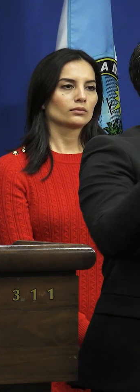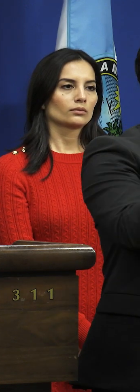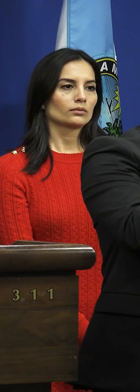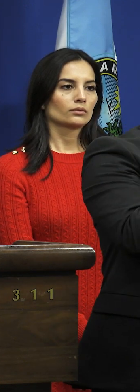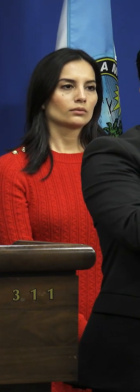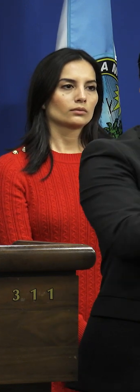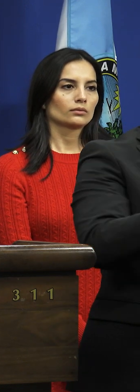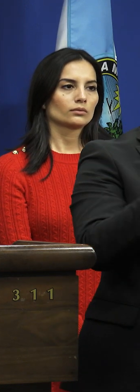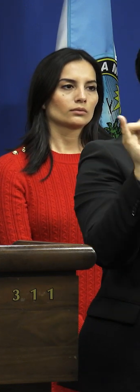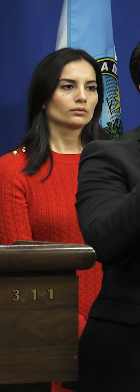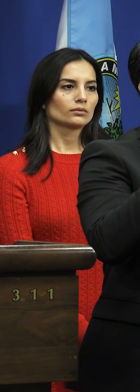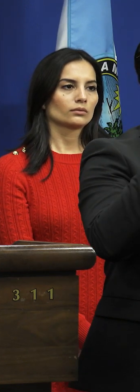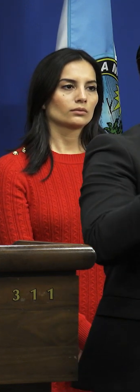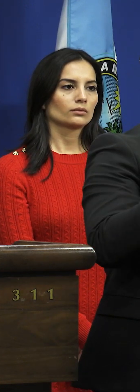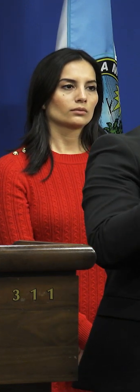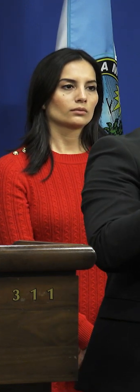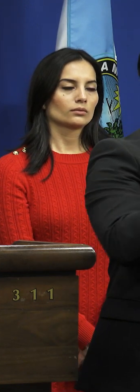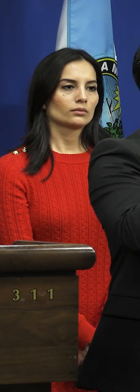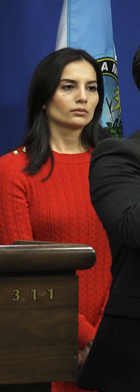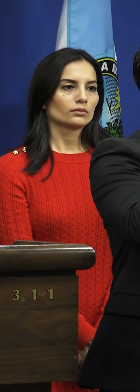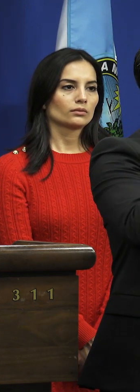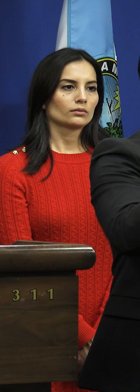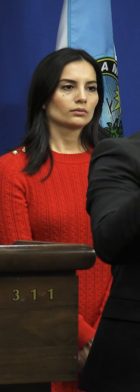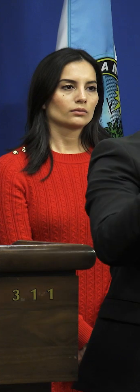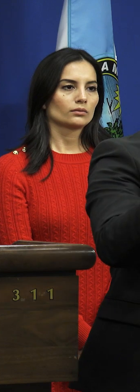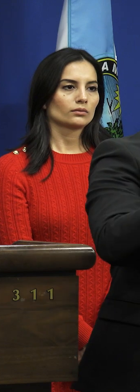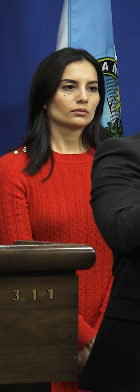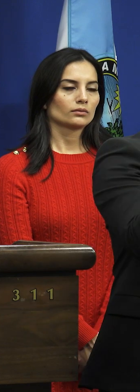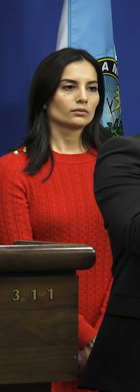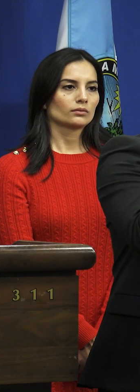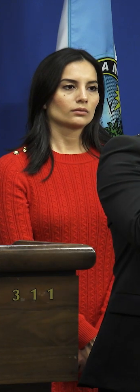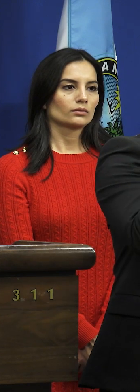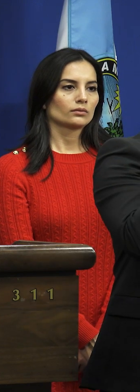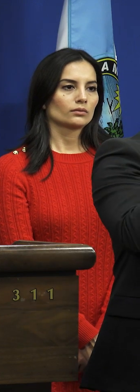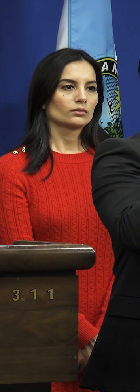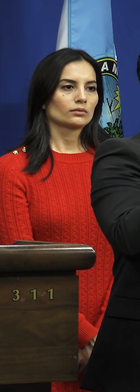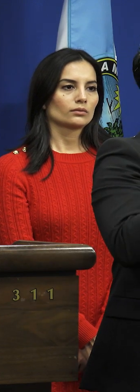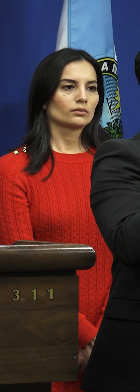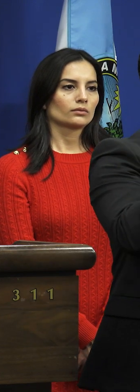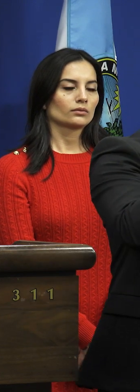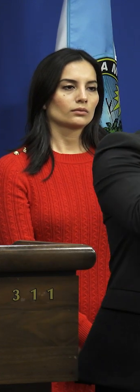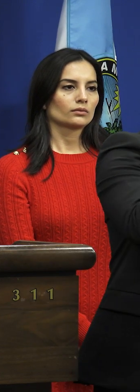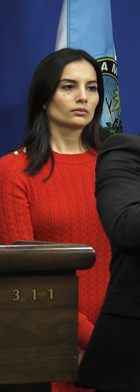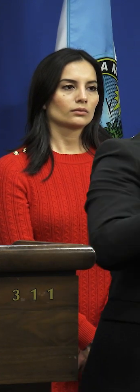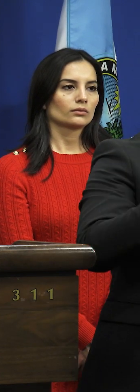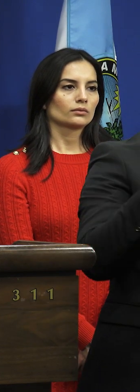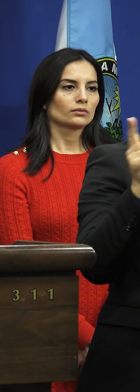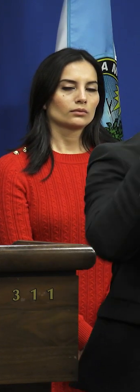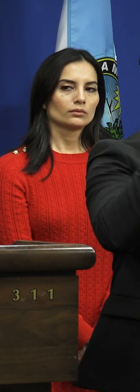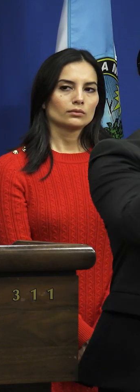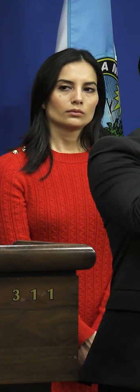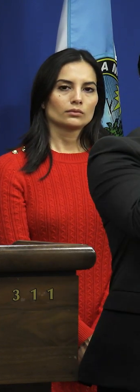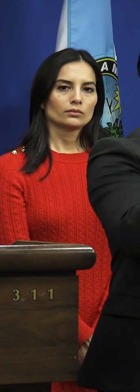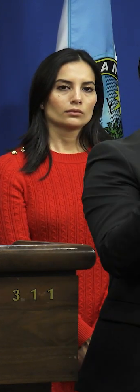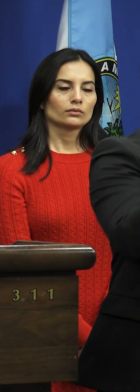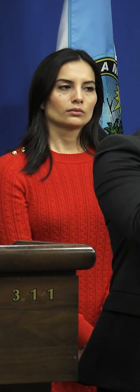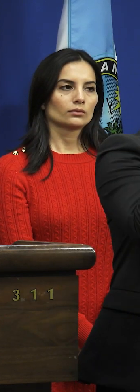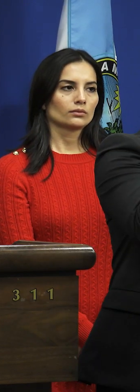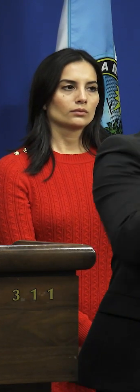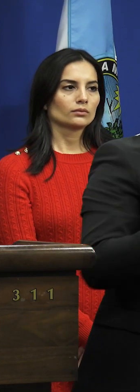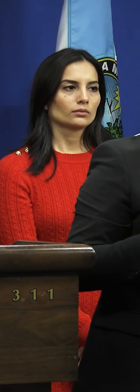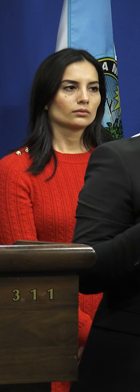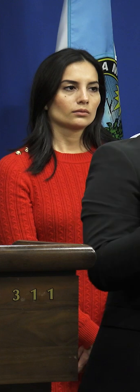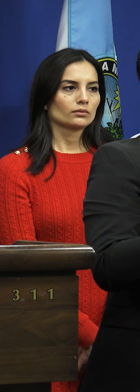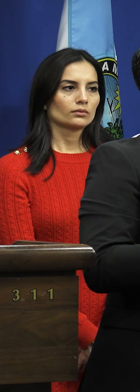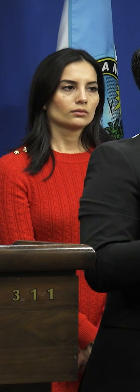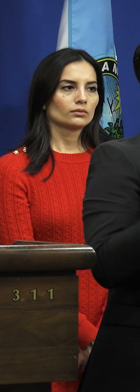a través de nuestra plataforma de redes y las páginas de web que le hemos dado a llegar.